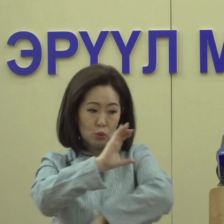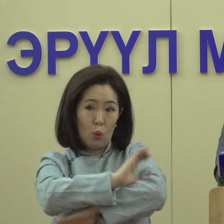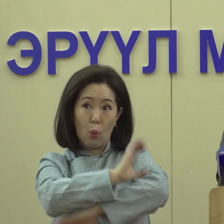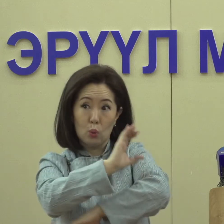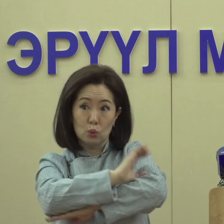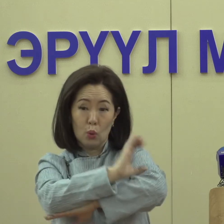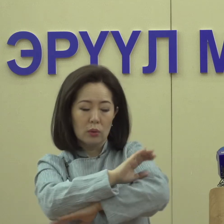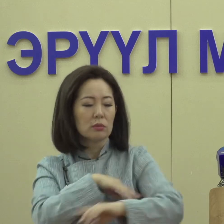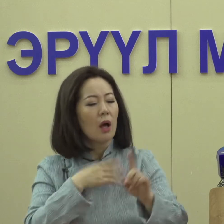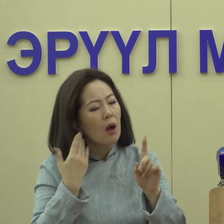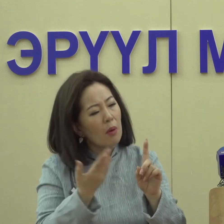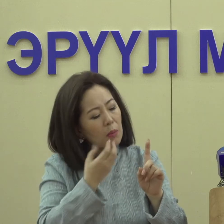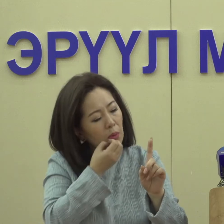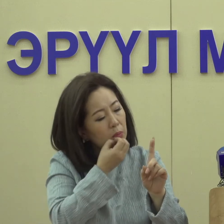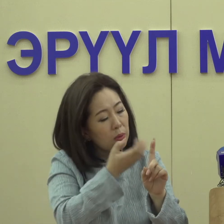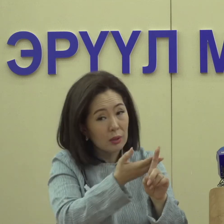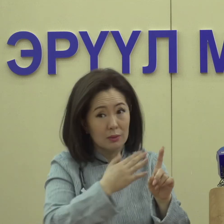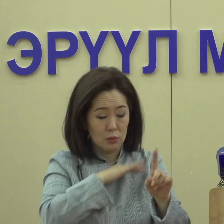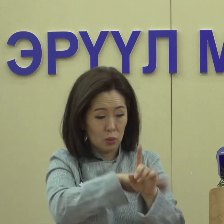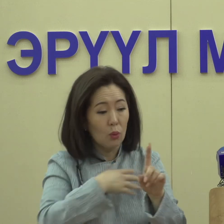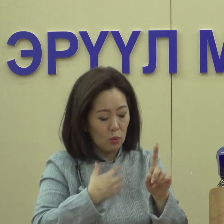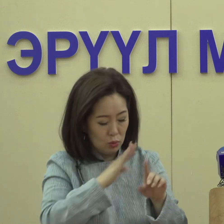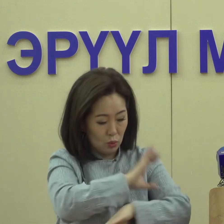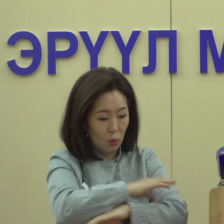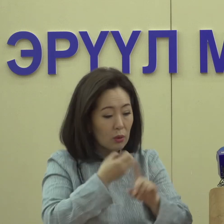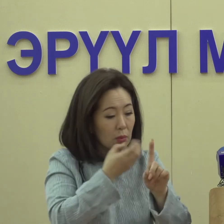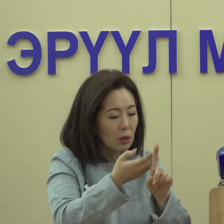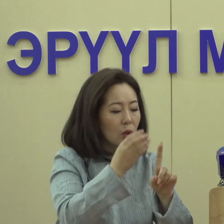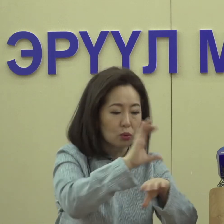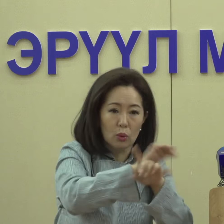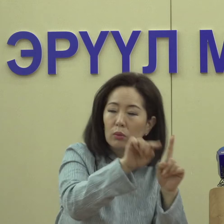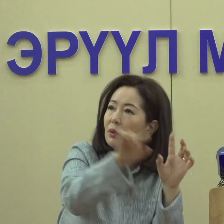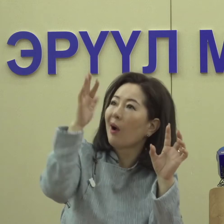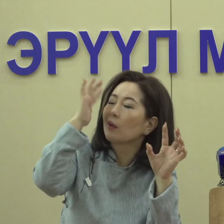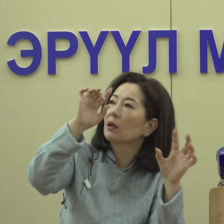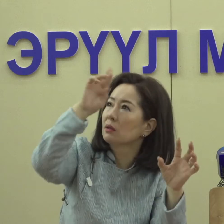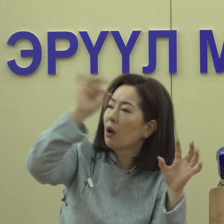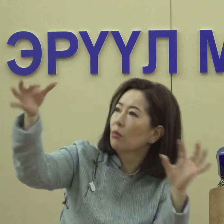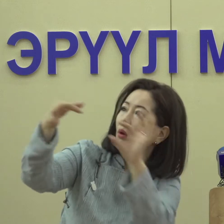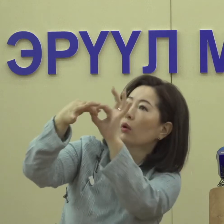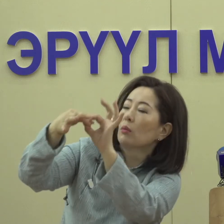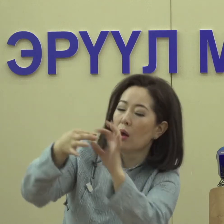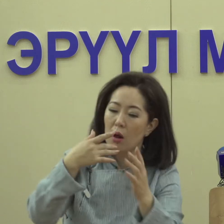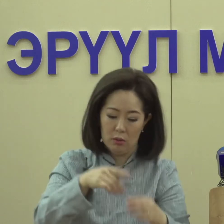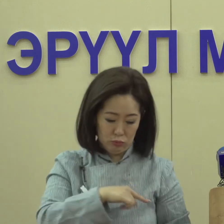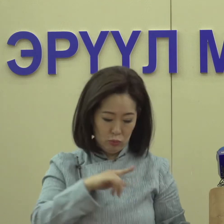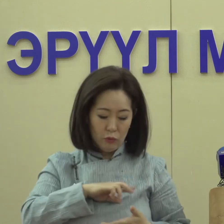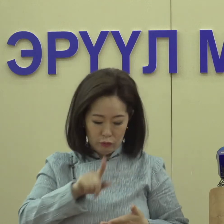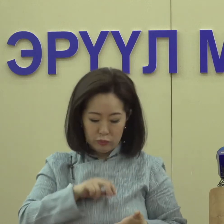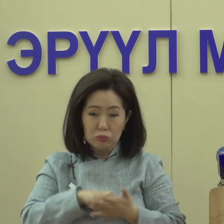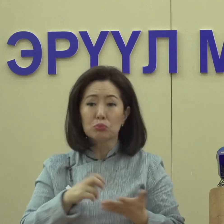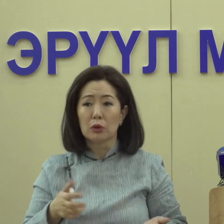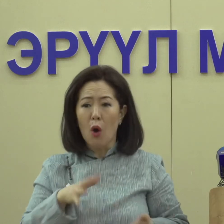зүйн хариу одоо цагаашлын албанд хандаад визийн хугацааг сунгуулахын боломж нь нээлттэй байгаа. Тэгэхээр оюутнуудын хувьд бол